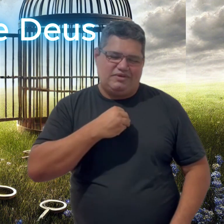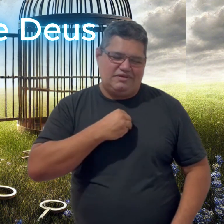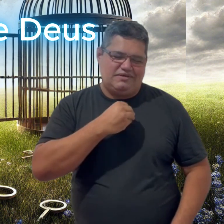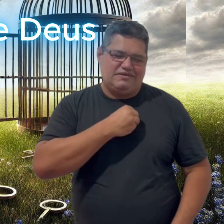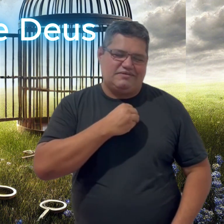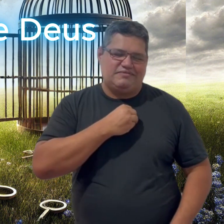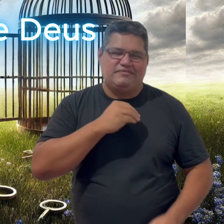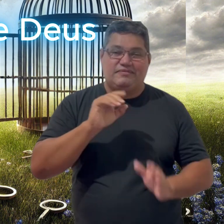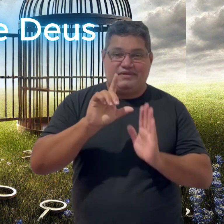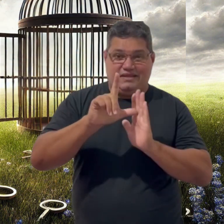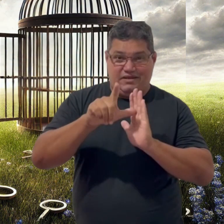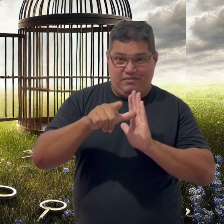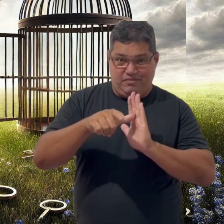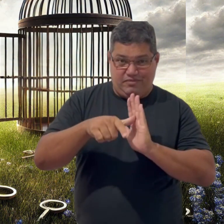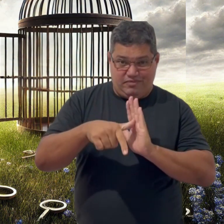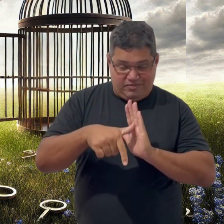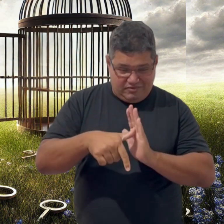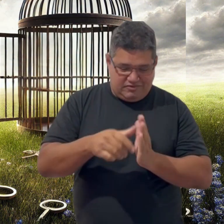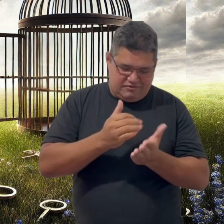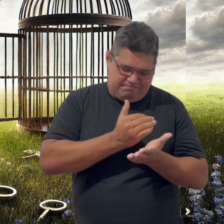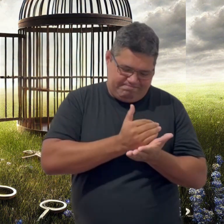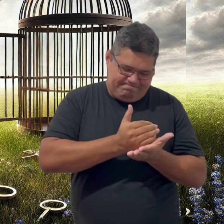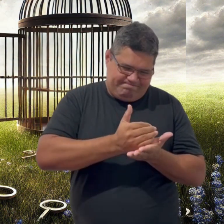depois da criação de Deus.